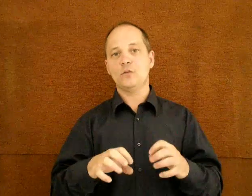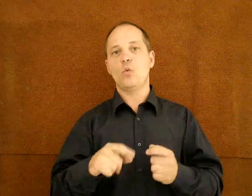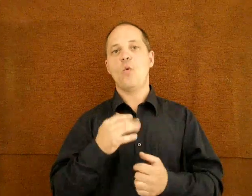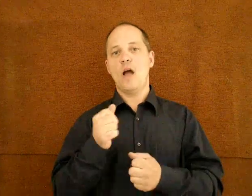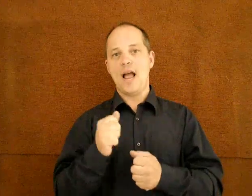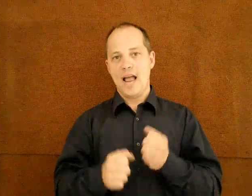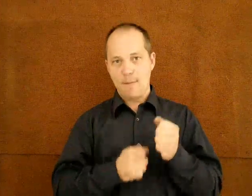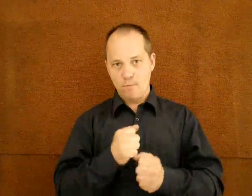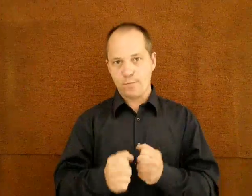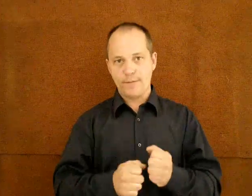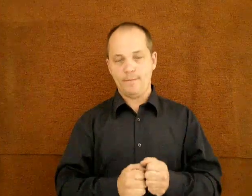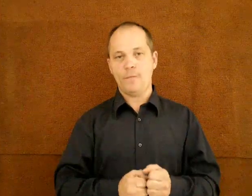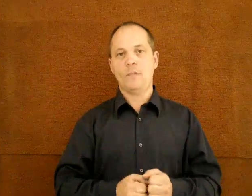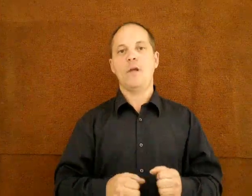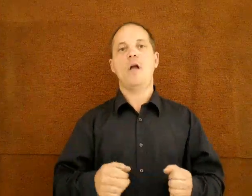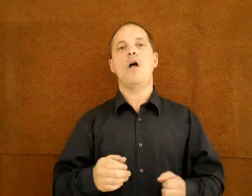A ruhaszárítógépről.